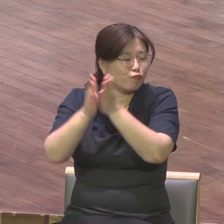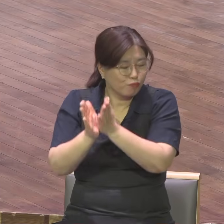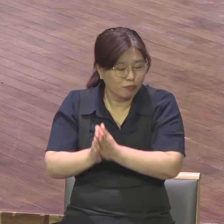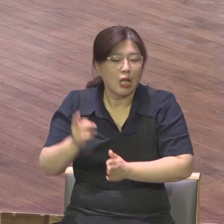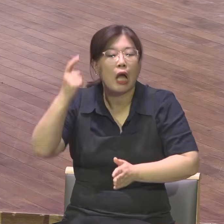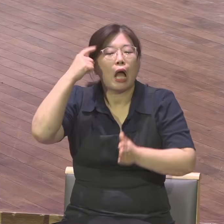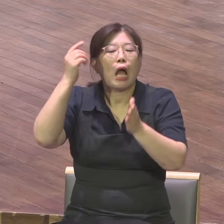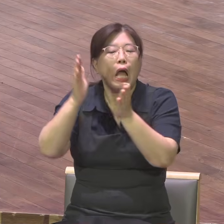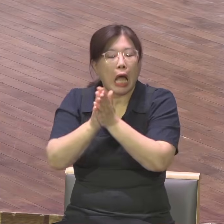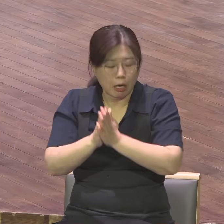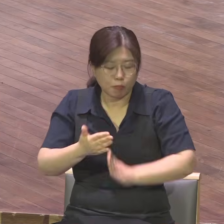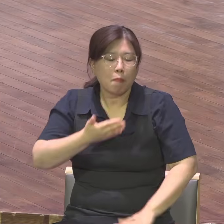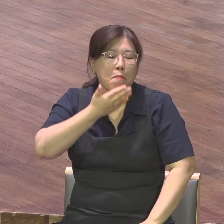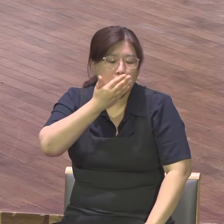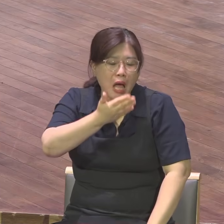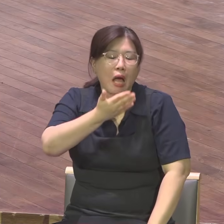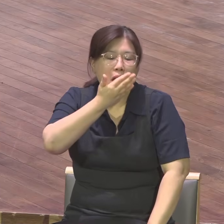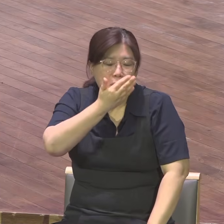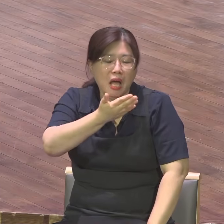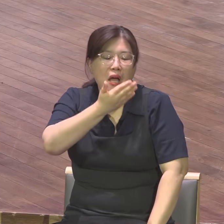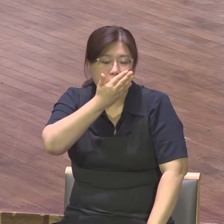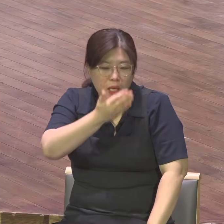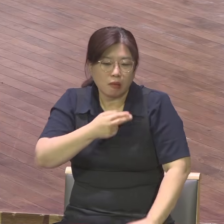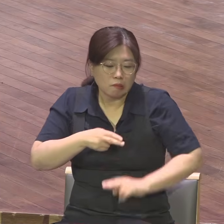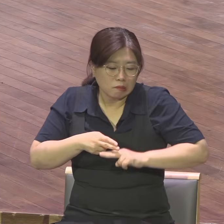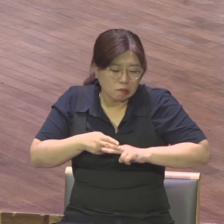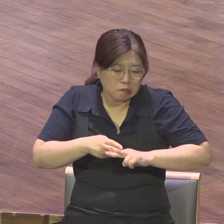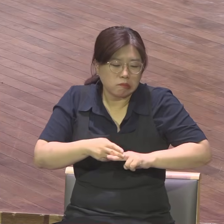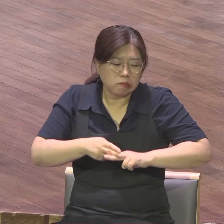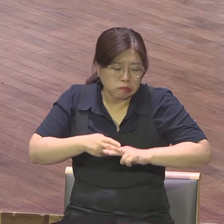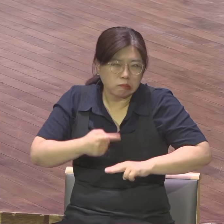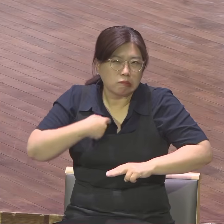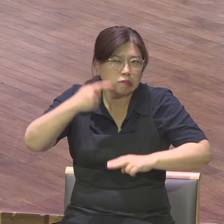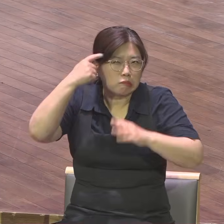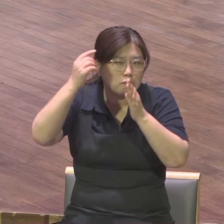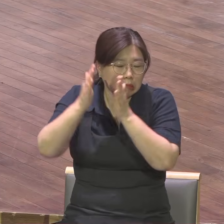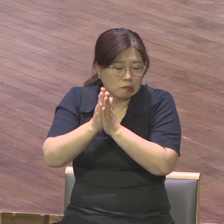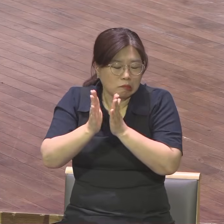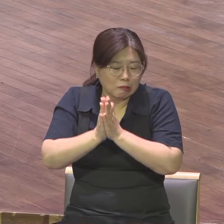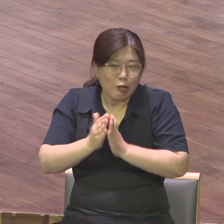힘으로 그야말로 이상향의 나라 유토피아를 건설할